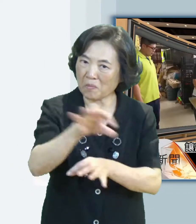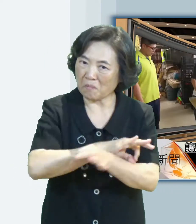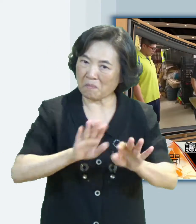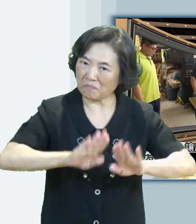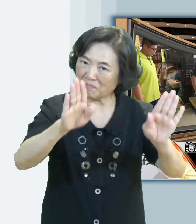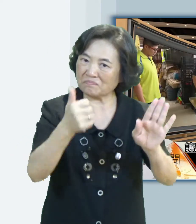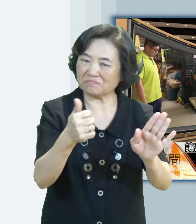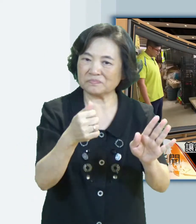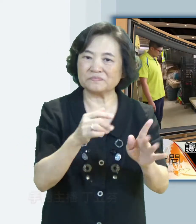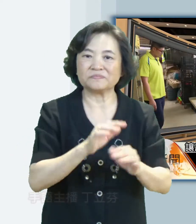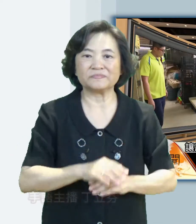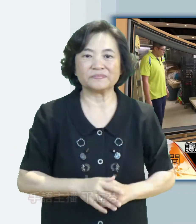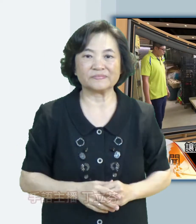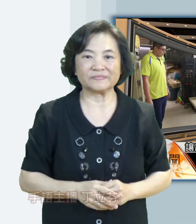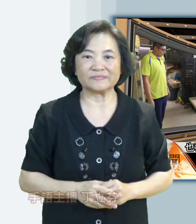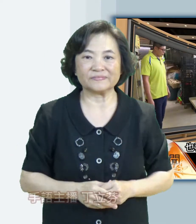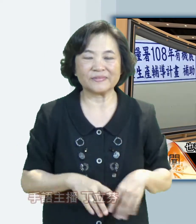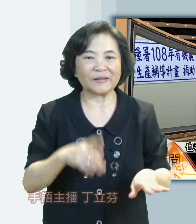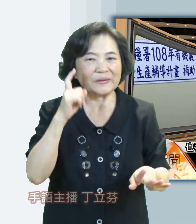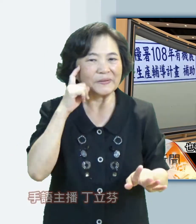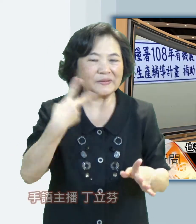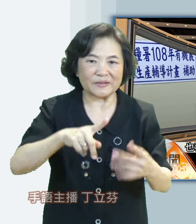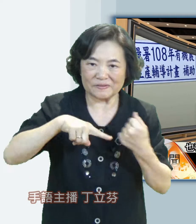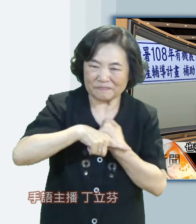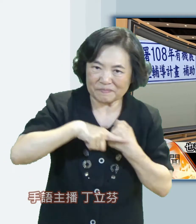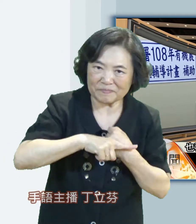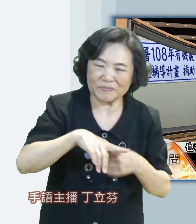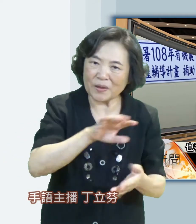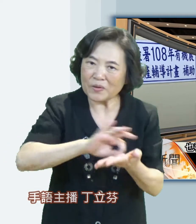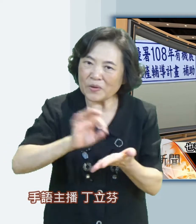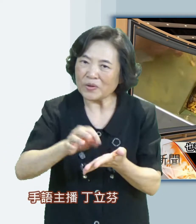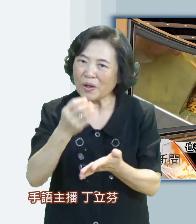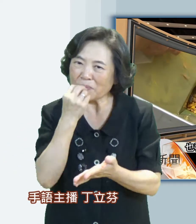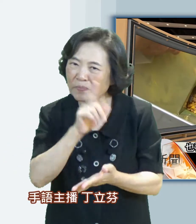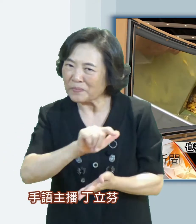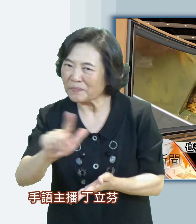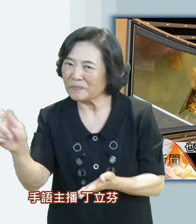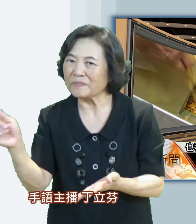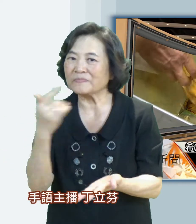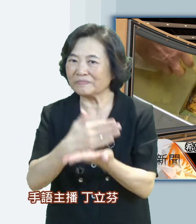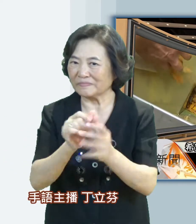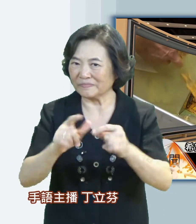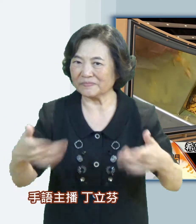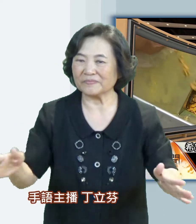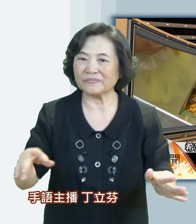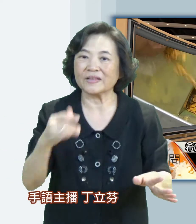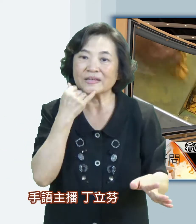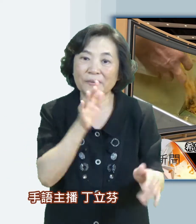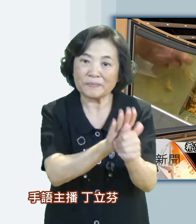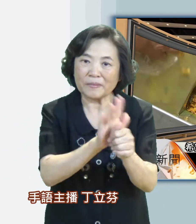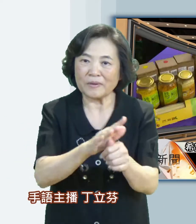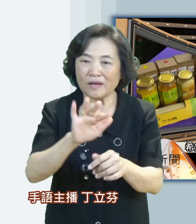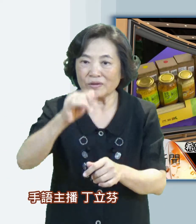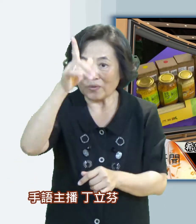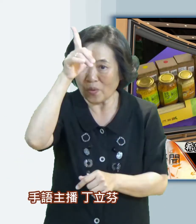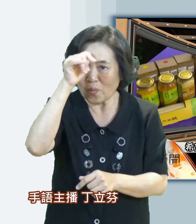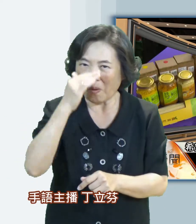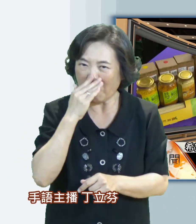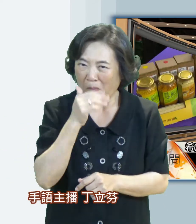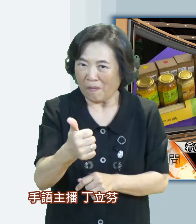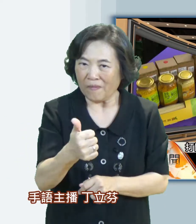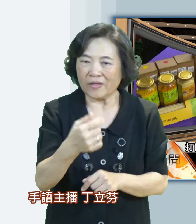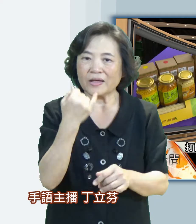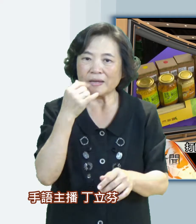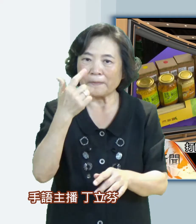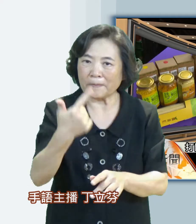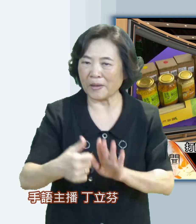作物是有以后的发展，每当初前来研发其他红的产品，希望做得到国新的优质姜